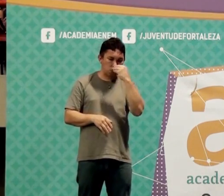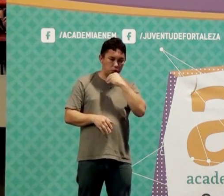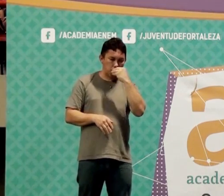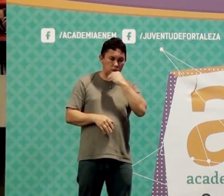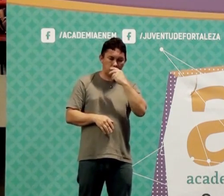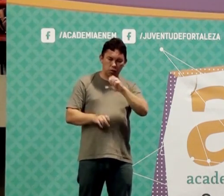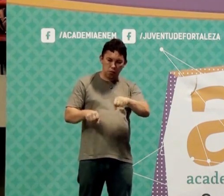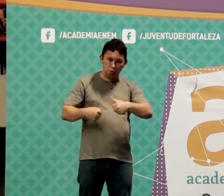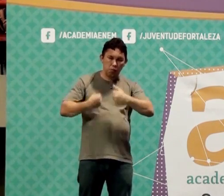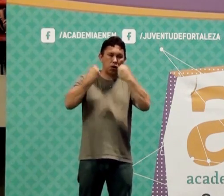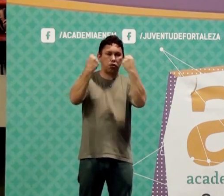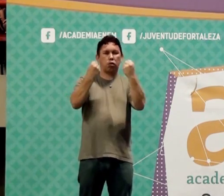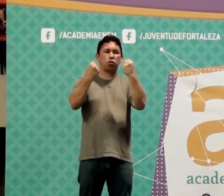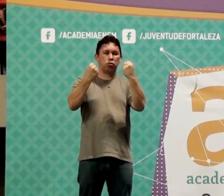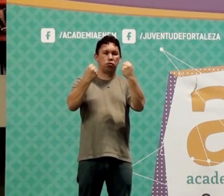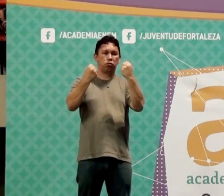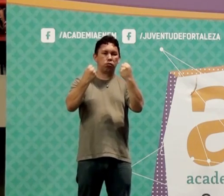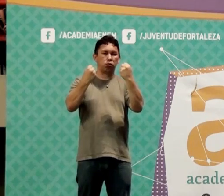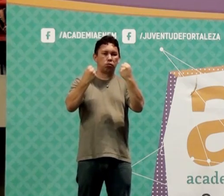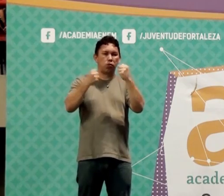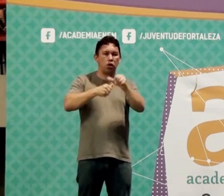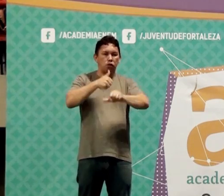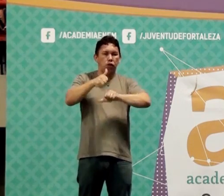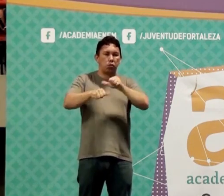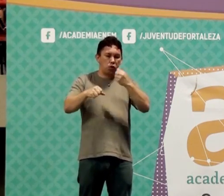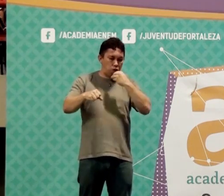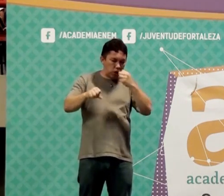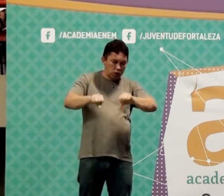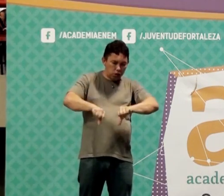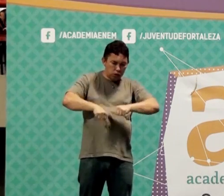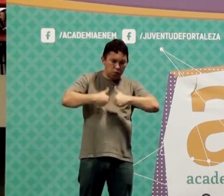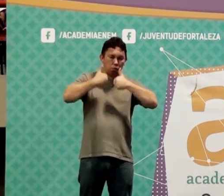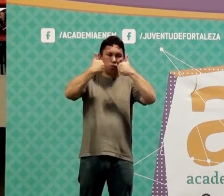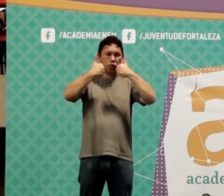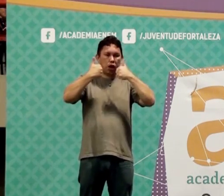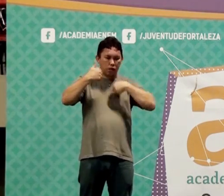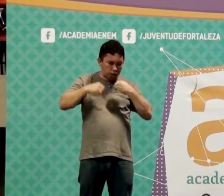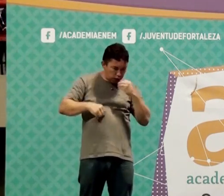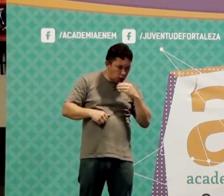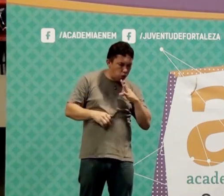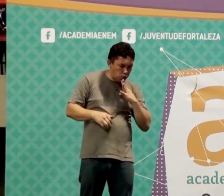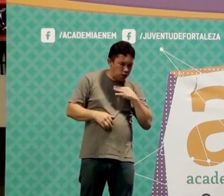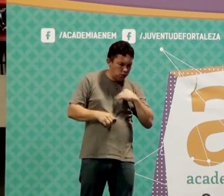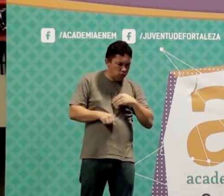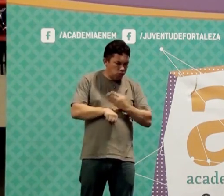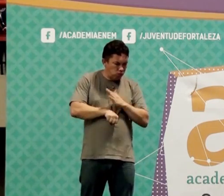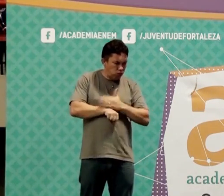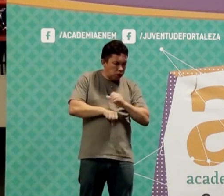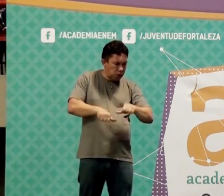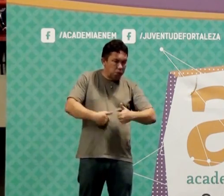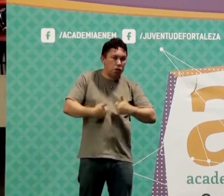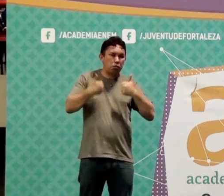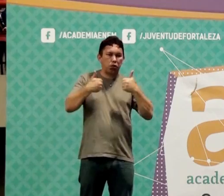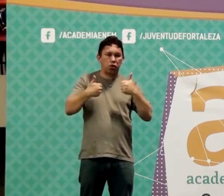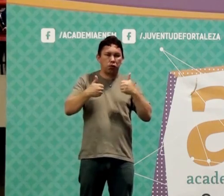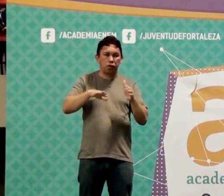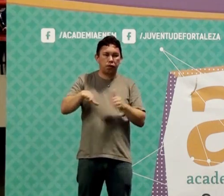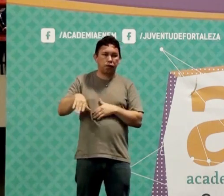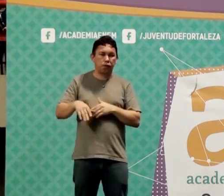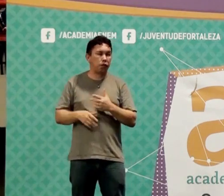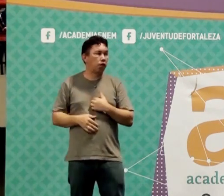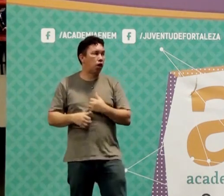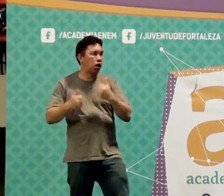gente, por exemplo, que tem medo de prova. Professor, eu faço a prova, eu não vou bom. Eu tiro a nota ruim. Como é que eu faço? Prova é para testar a